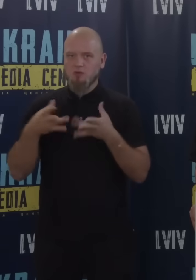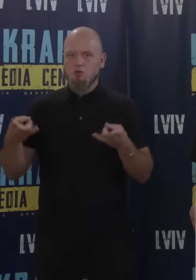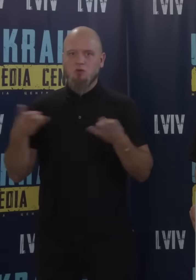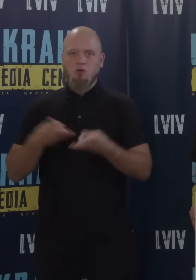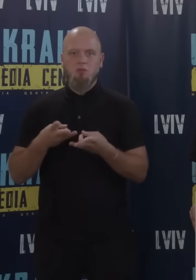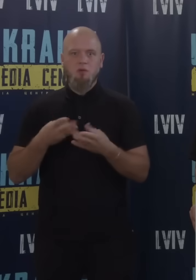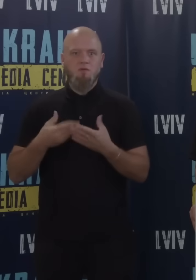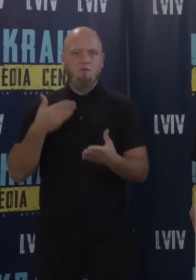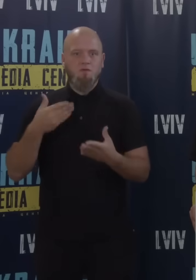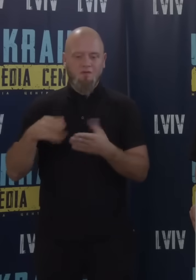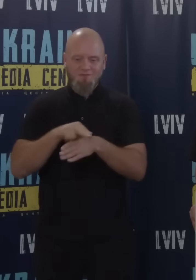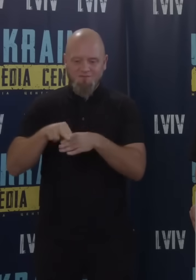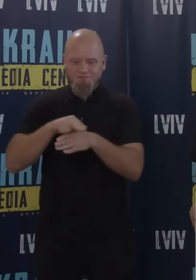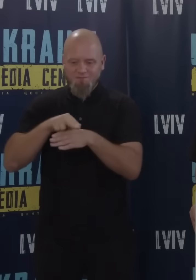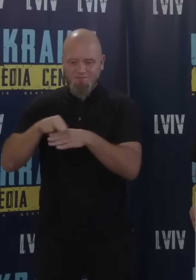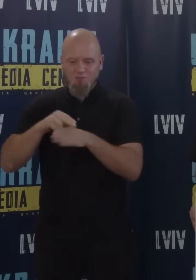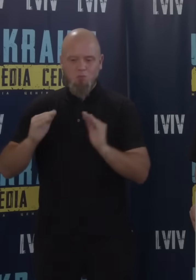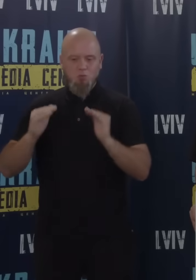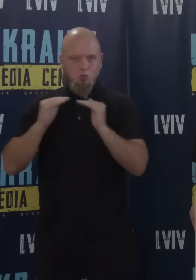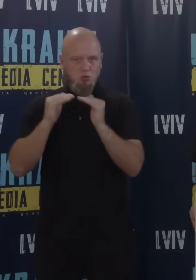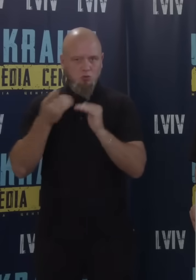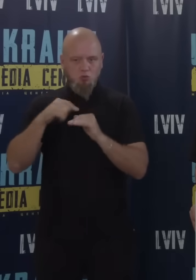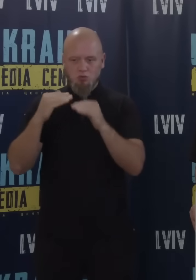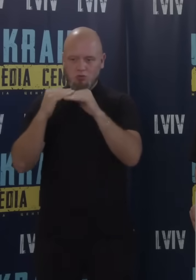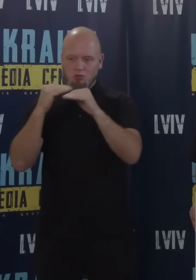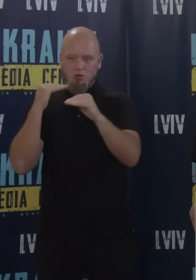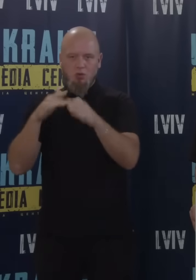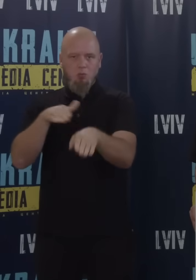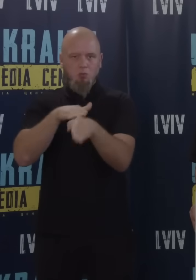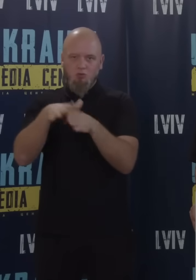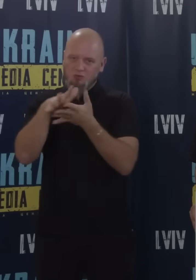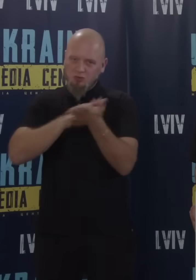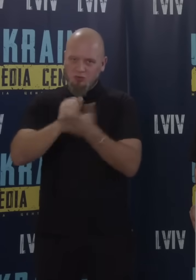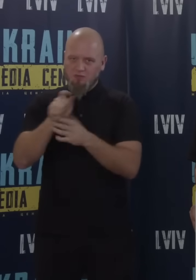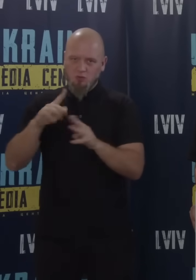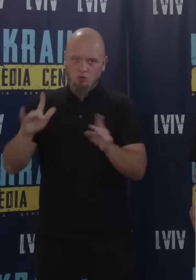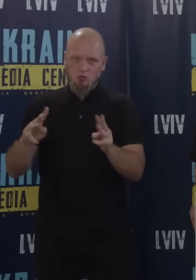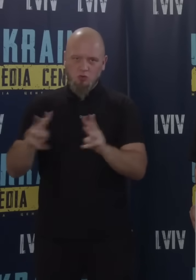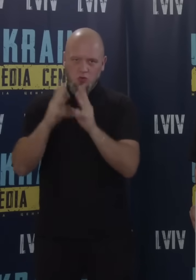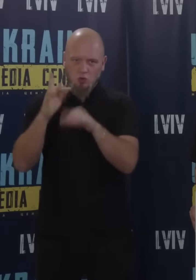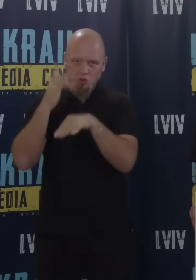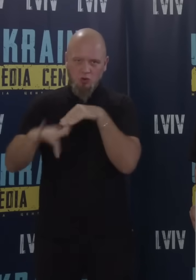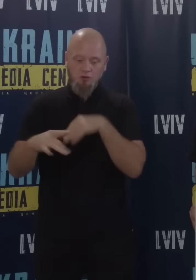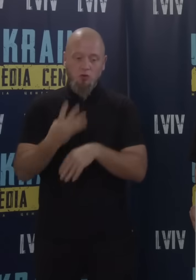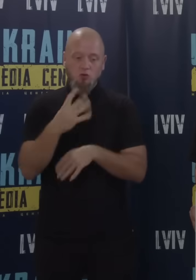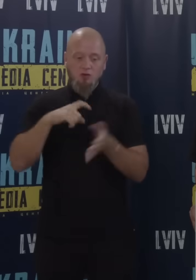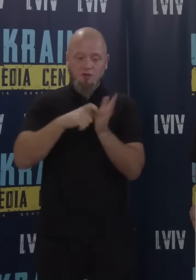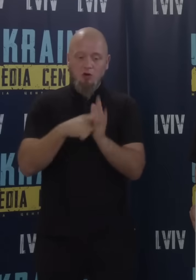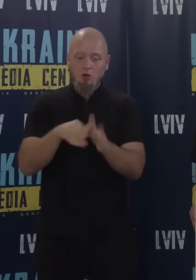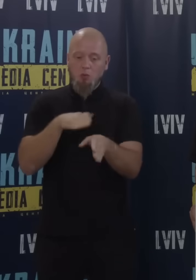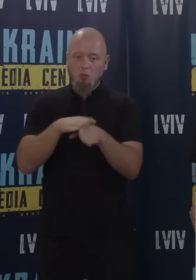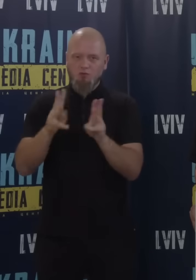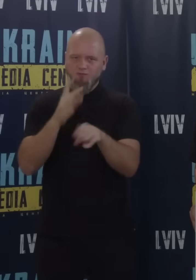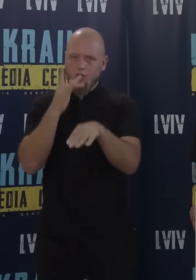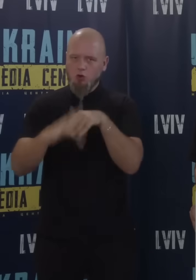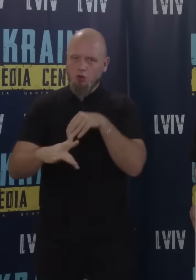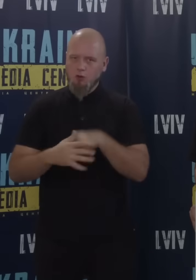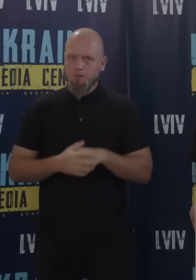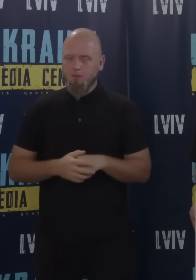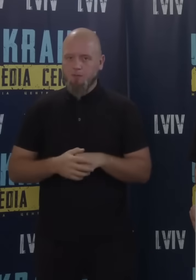треба відремонтувати будинок, тому що дах повністю знищено, він згорів, 4 квартири повністю